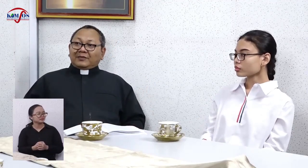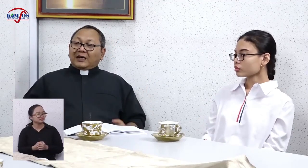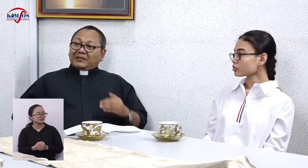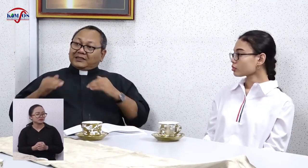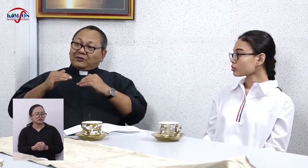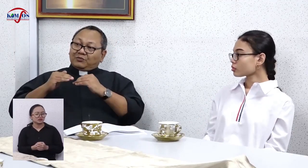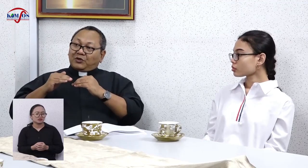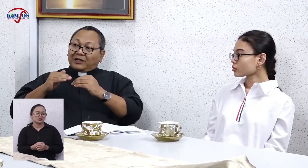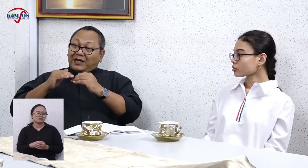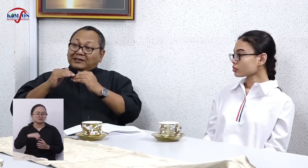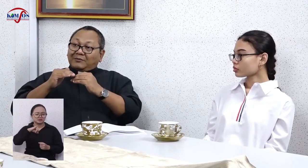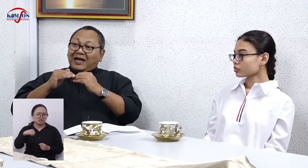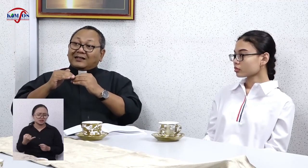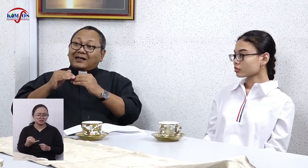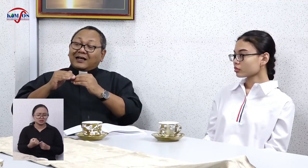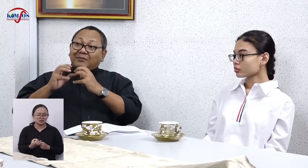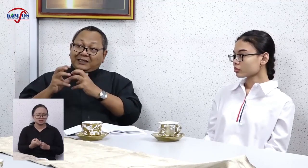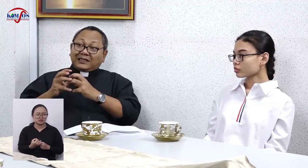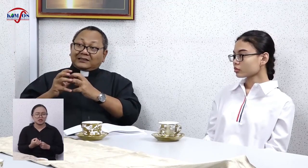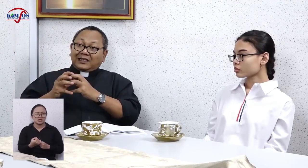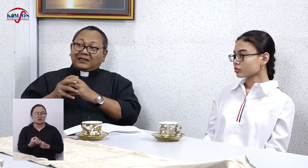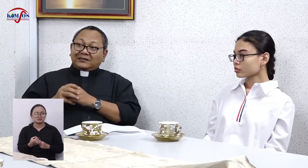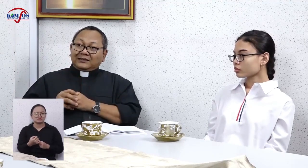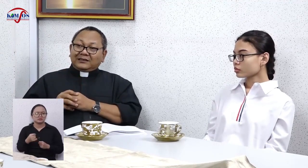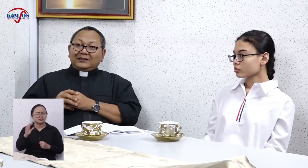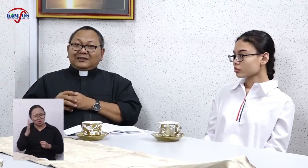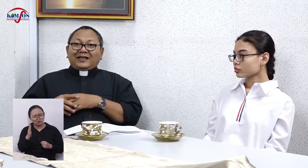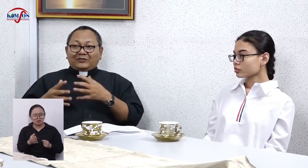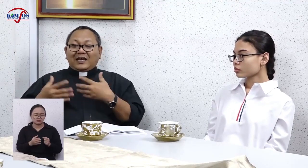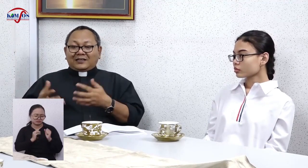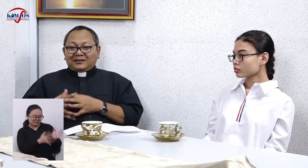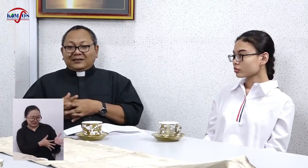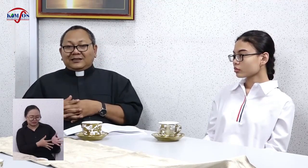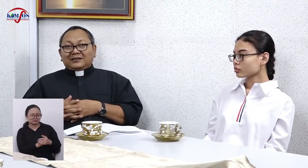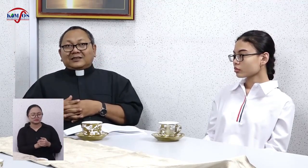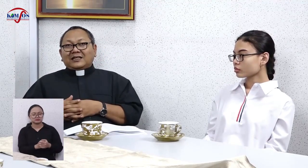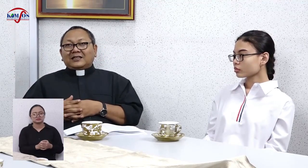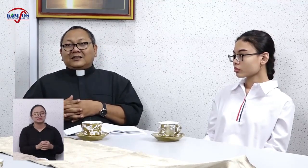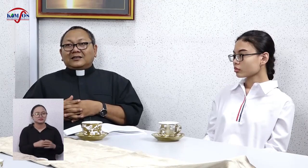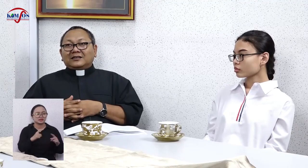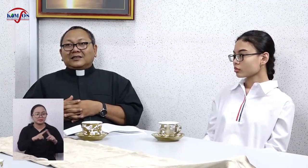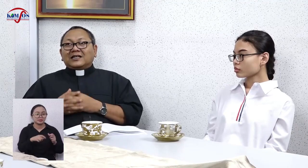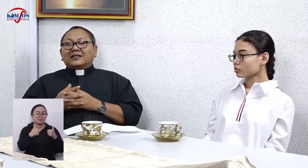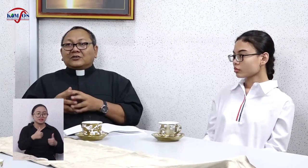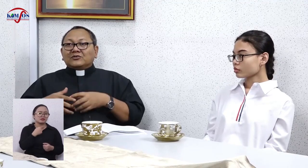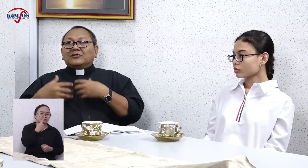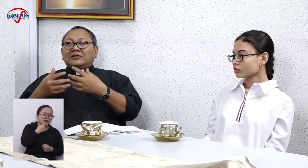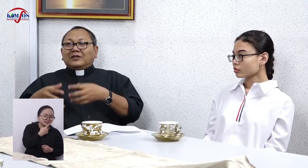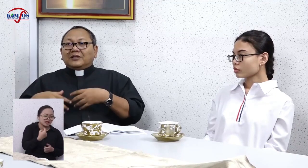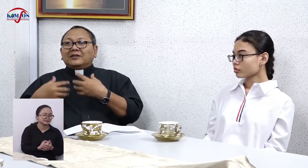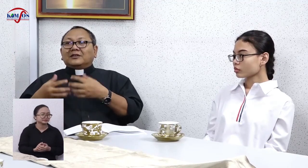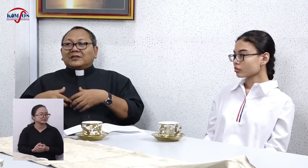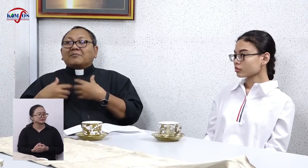maka menjadi lumpuh kalau hanya mengandalkan bahasa isyarat Nah itulah saya sejak